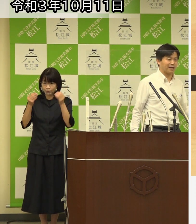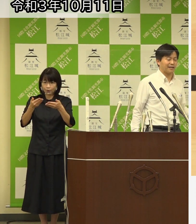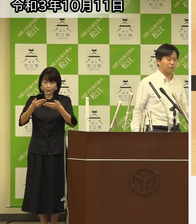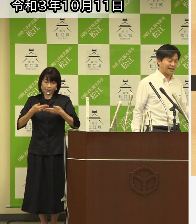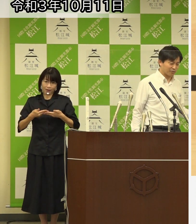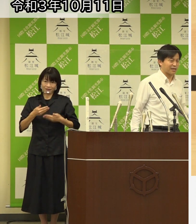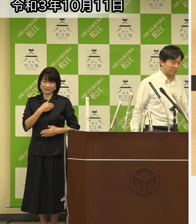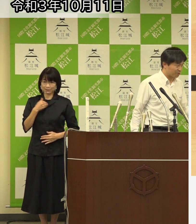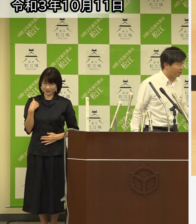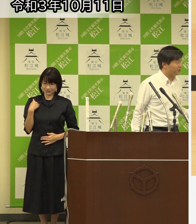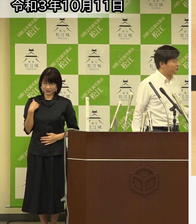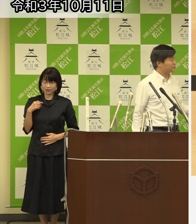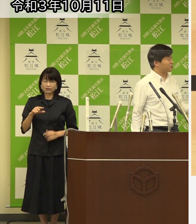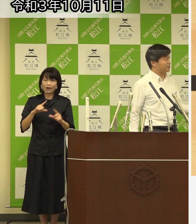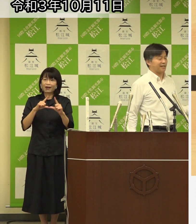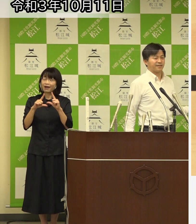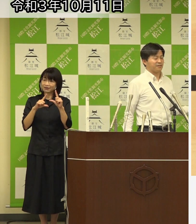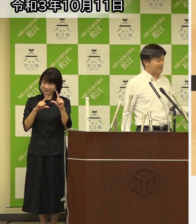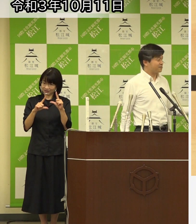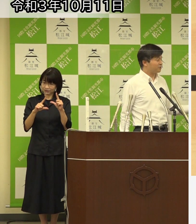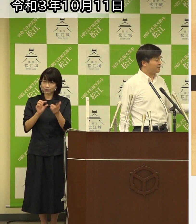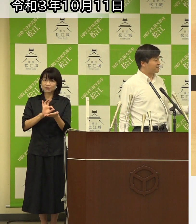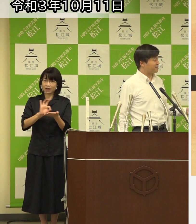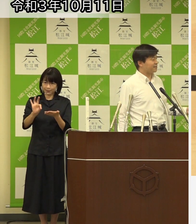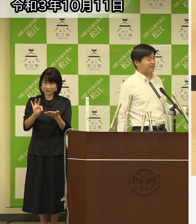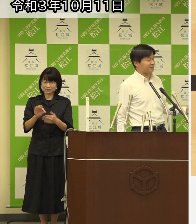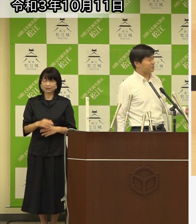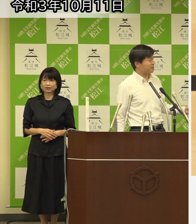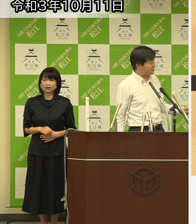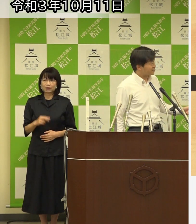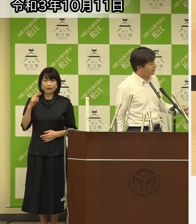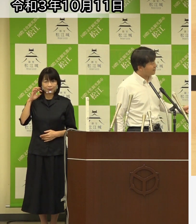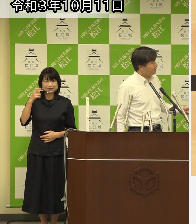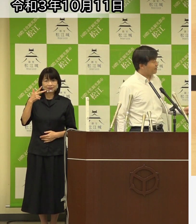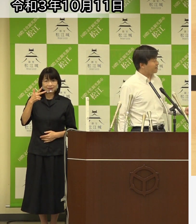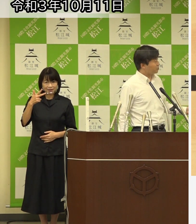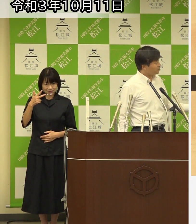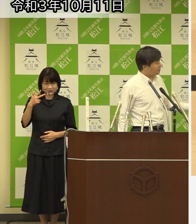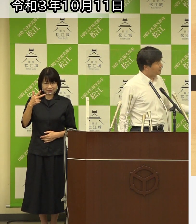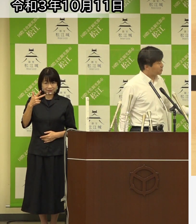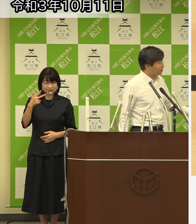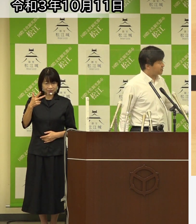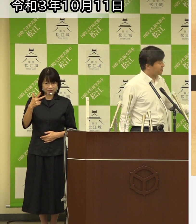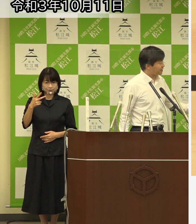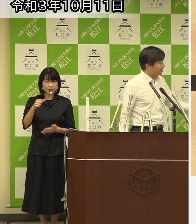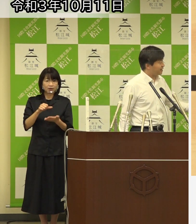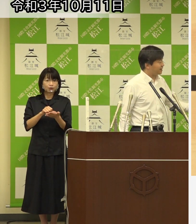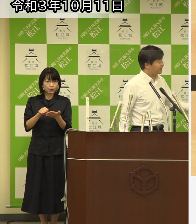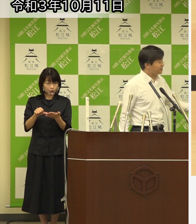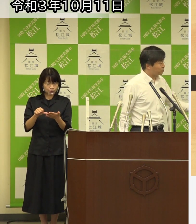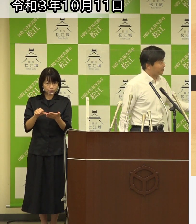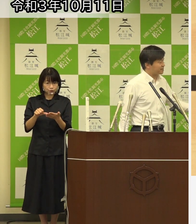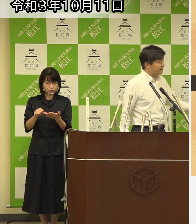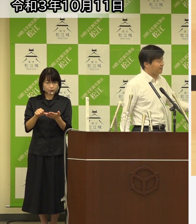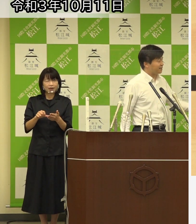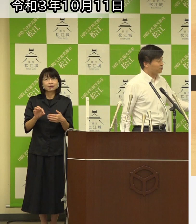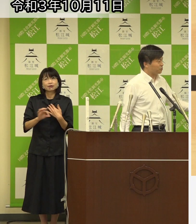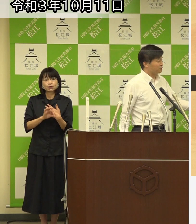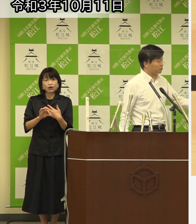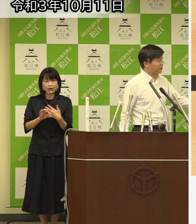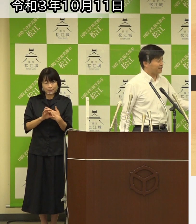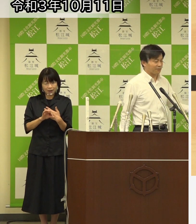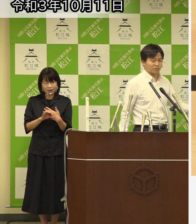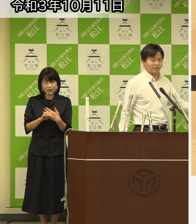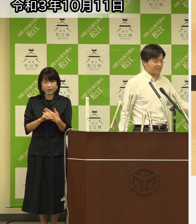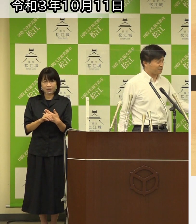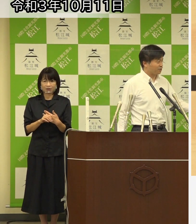イト、LINE のサービスということになっています。これは松江市が提供しています。例えば忙しい方、日中はですね仕事